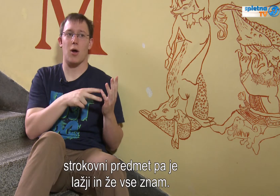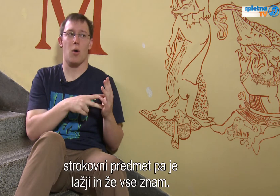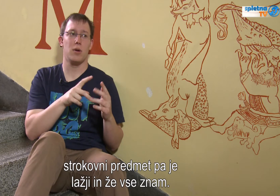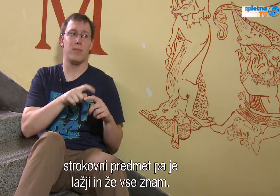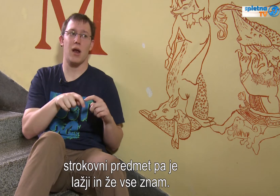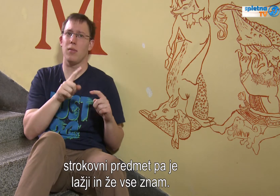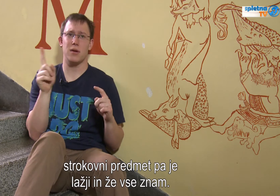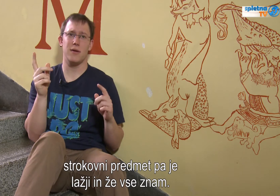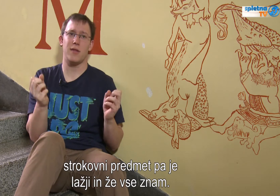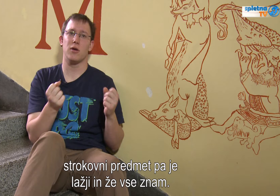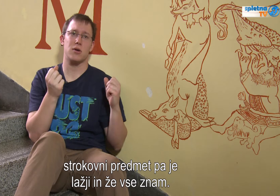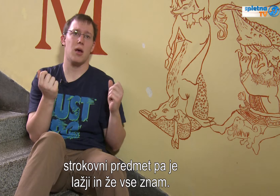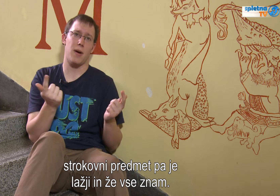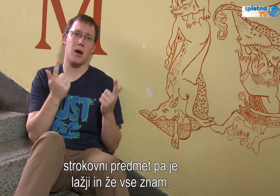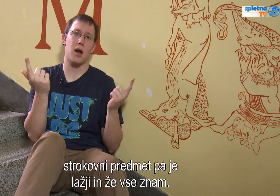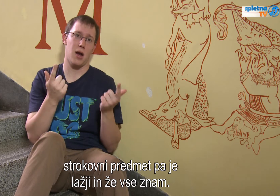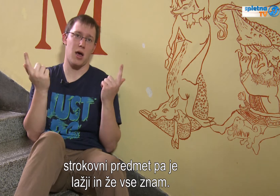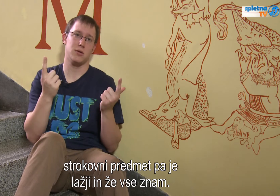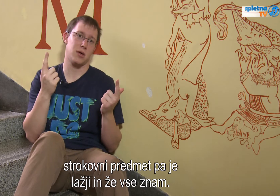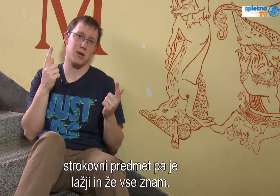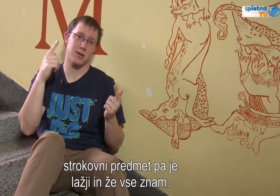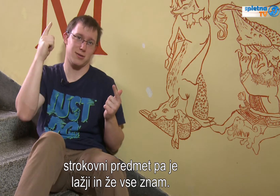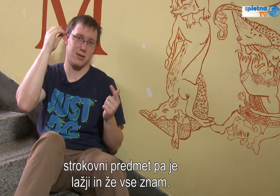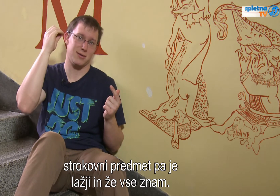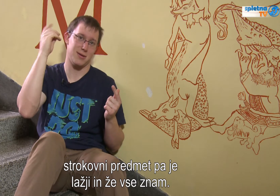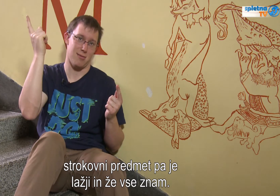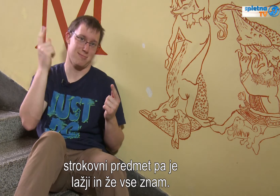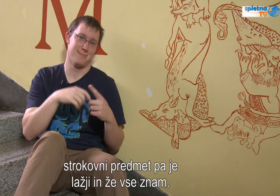Strokovni predmet ni težko, je pa kar lažje, ker jaz že znam.